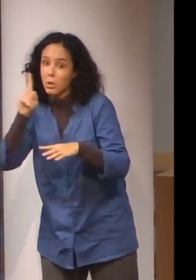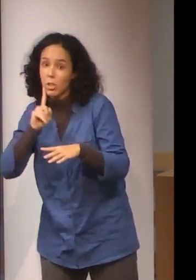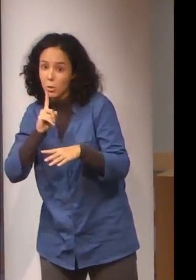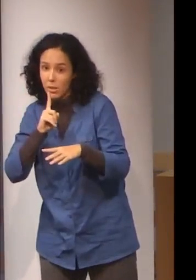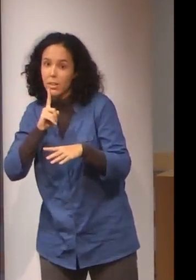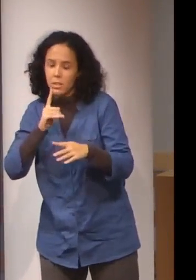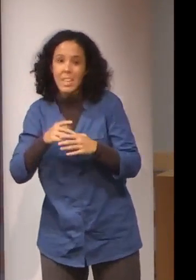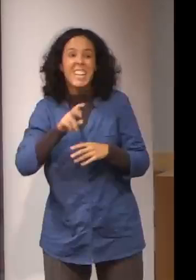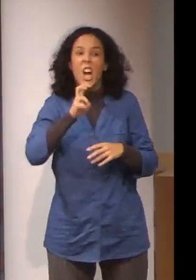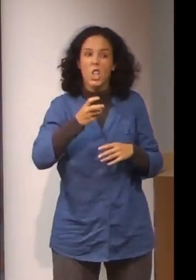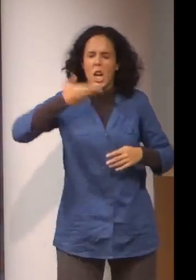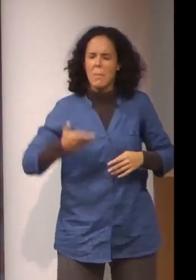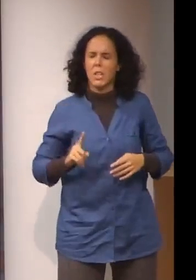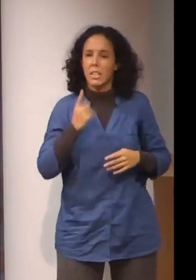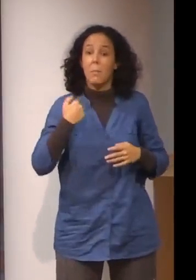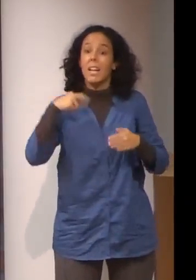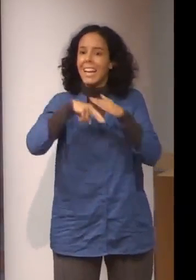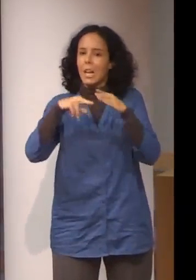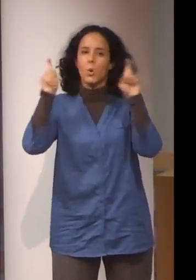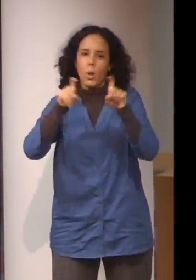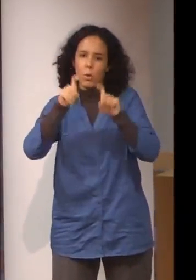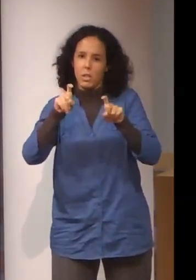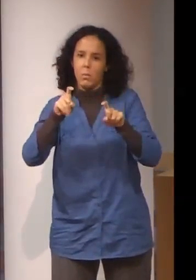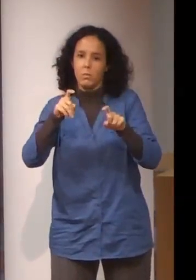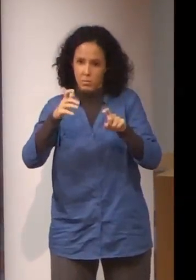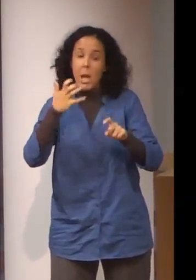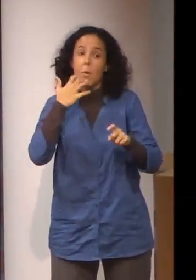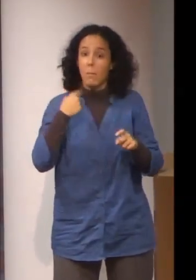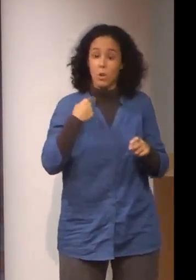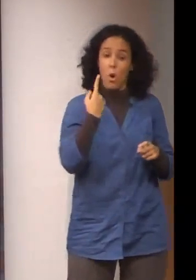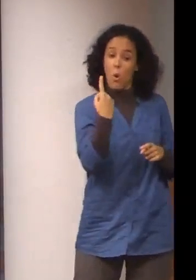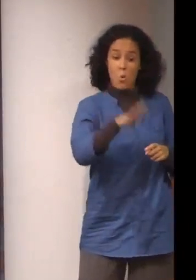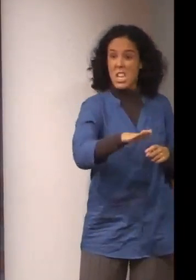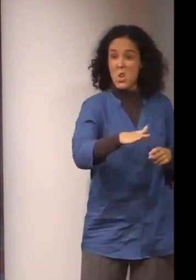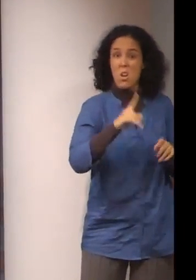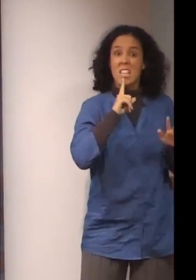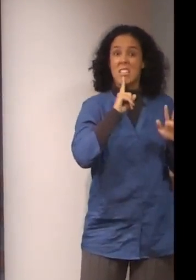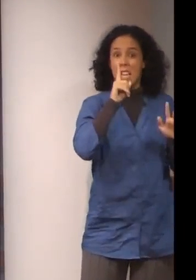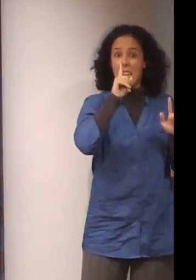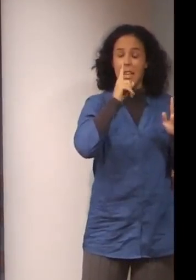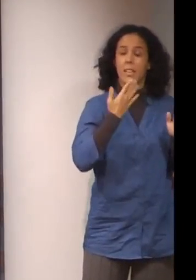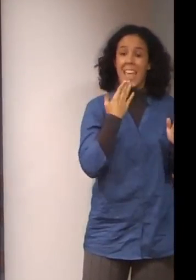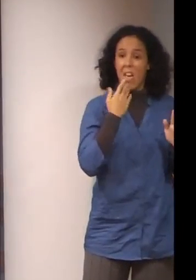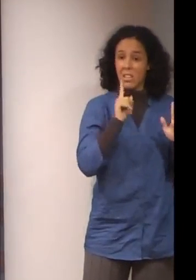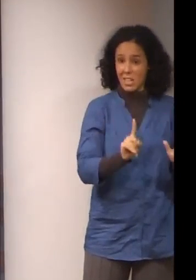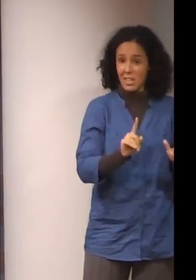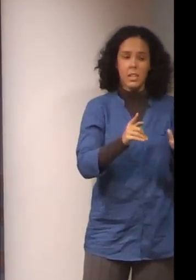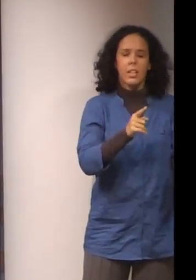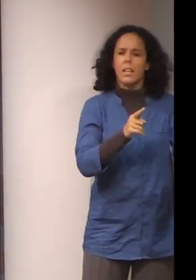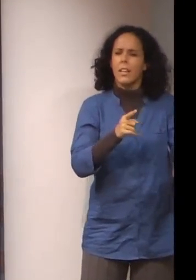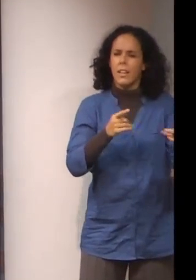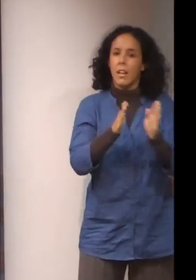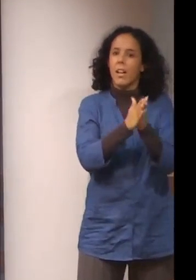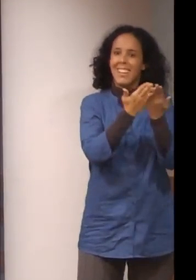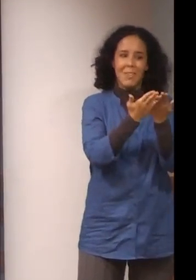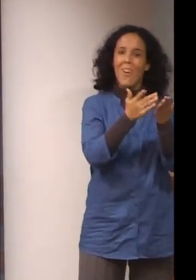de la lengua de signos y de español para personas sordas, pero lo más importante es contar con recursos educativos. Un